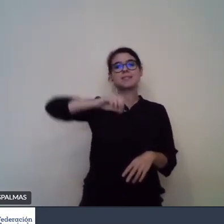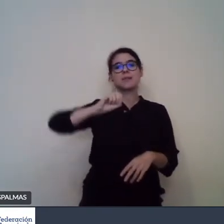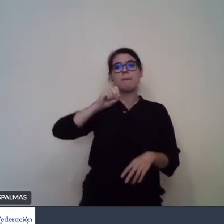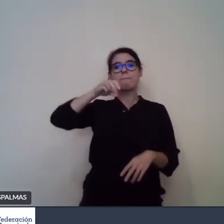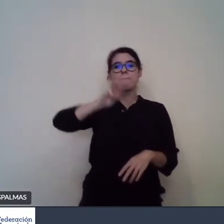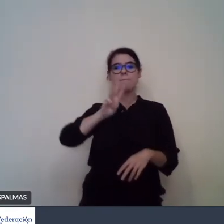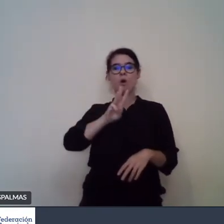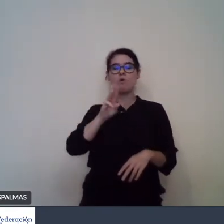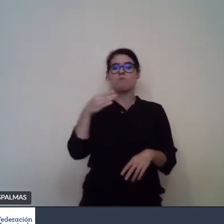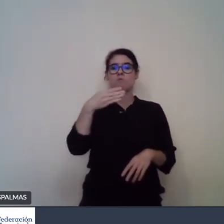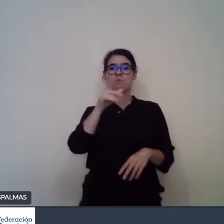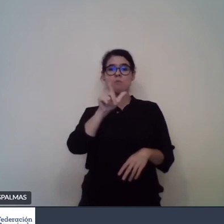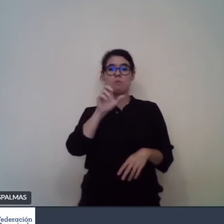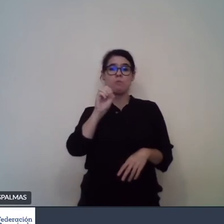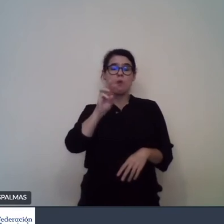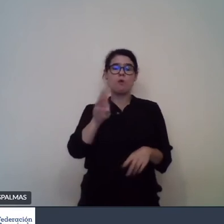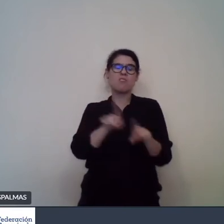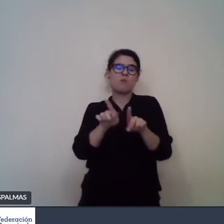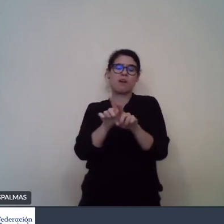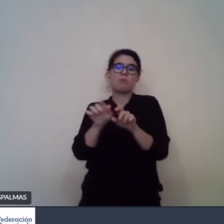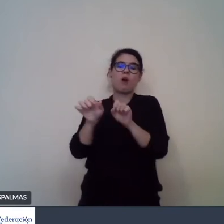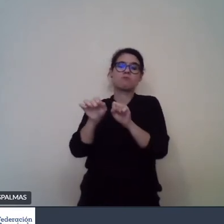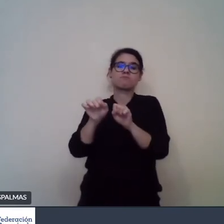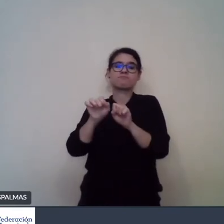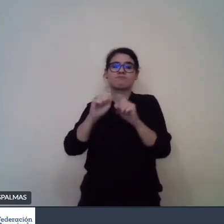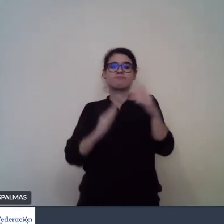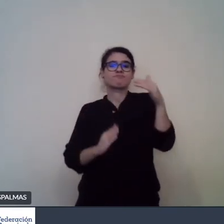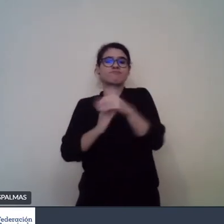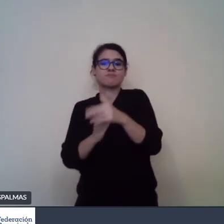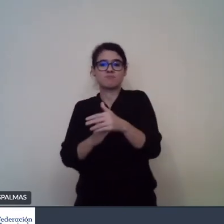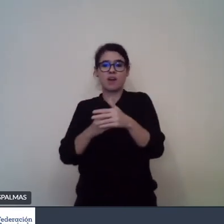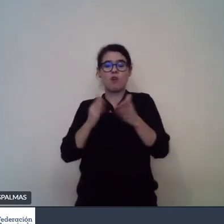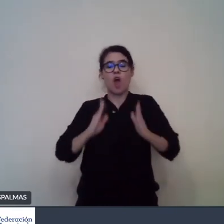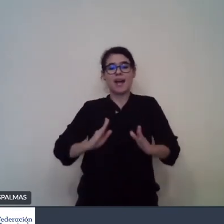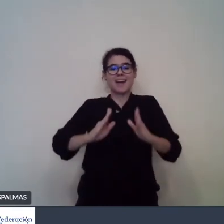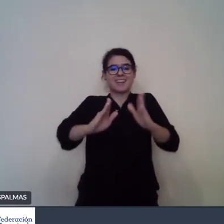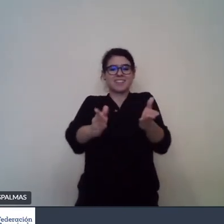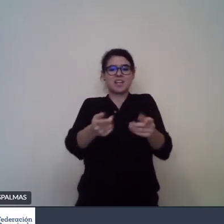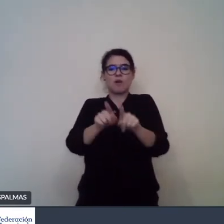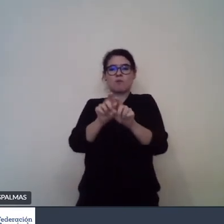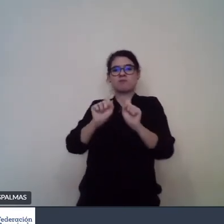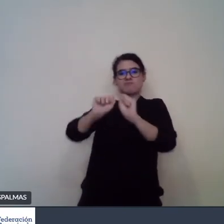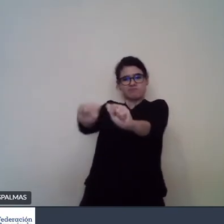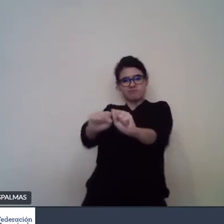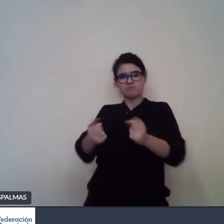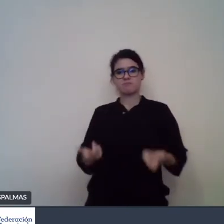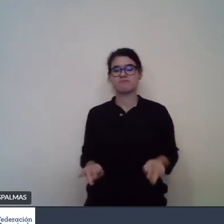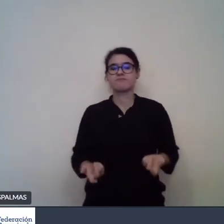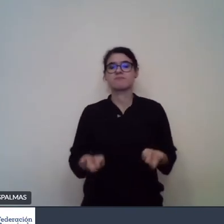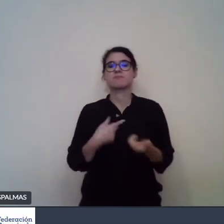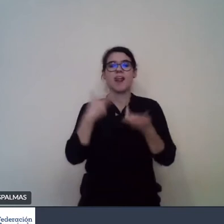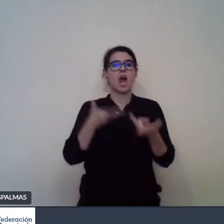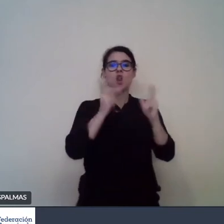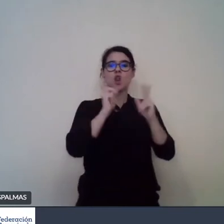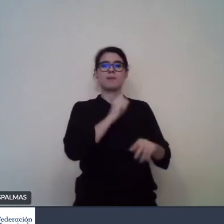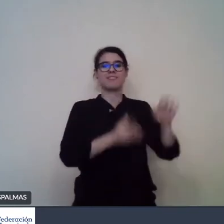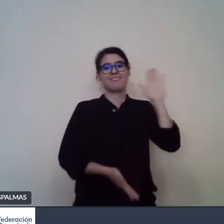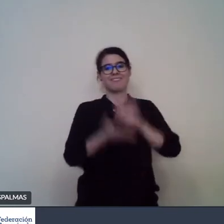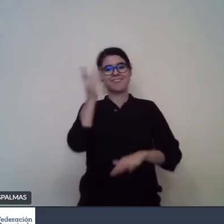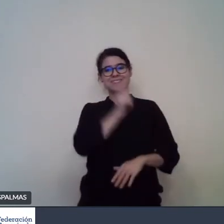de obstáculo en el camino, en la carretera, para no permitir esta salida al tirador de esquina.